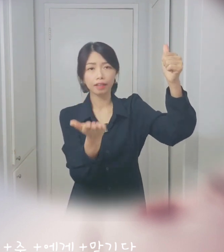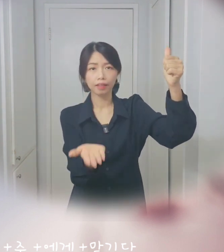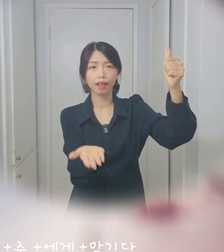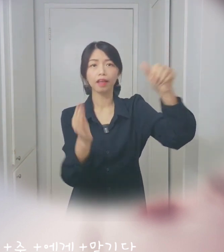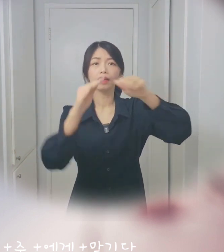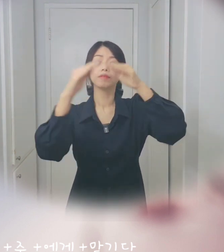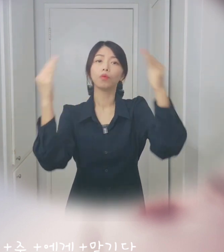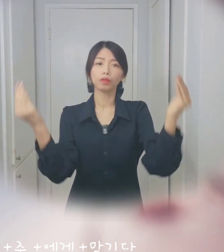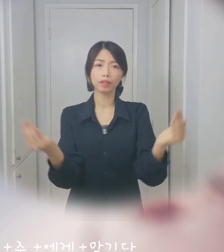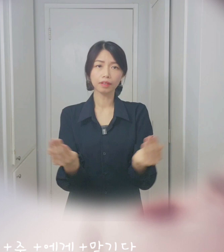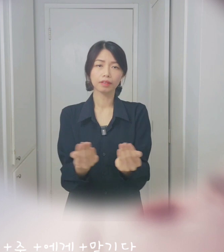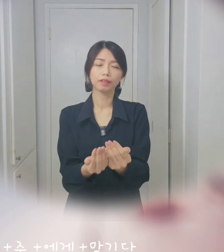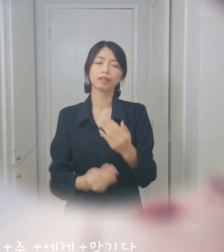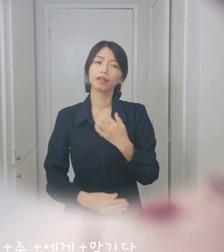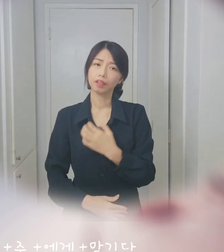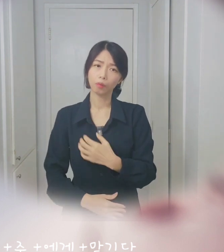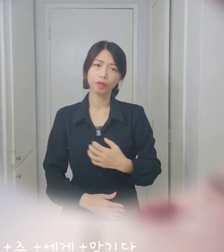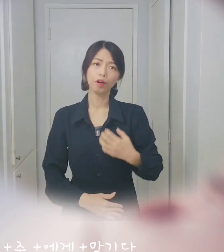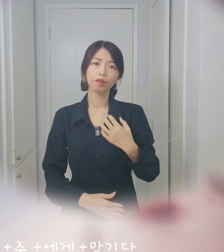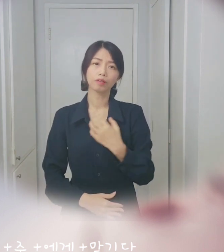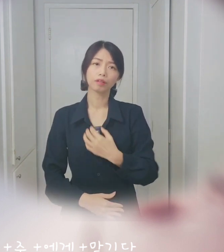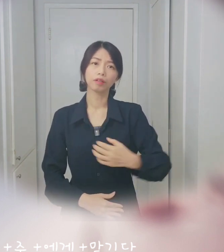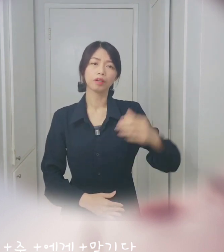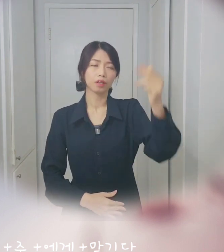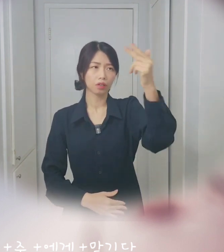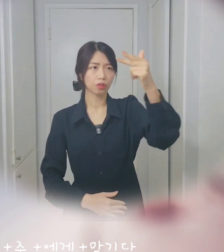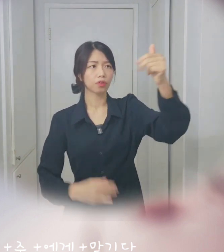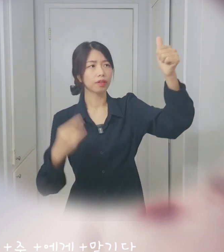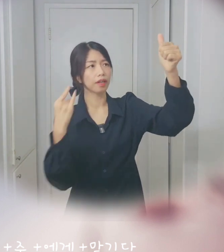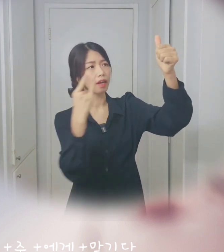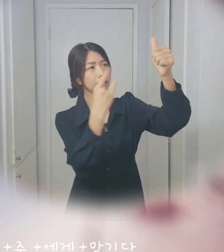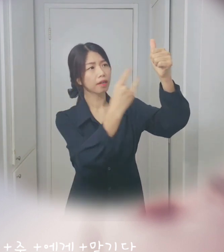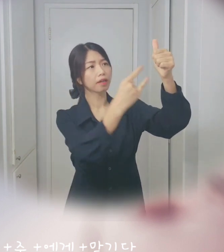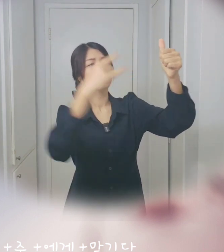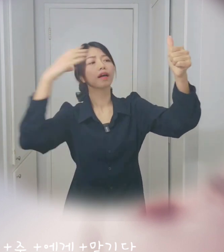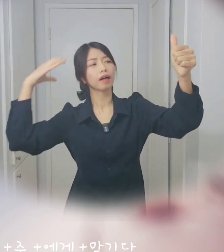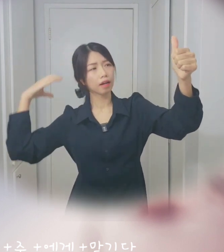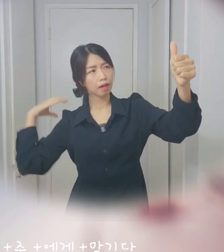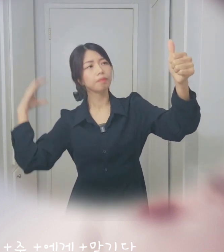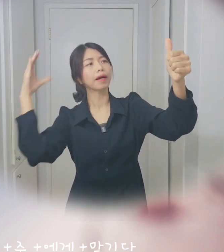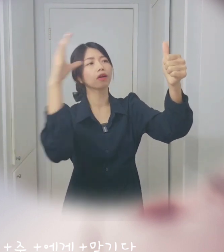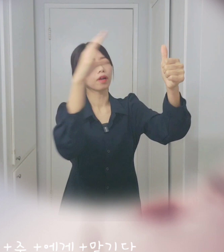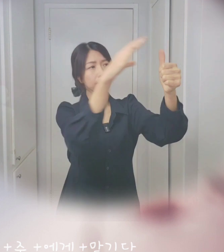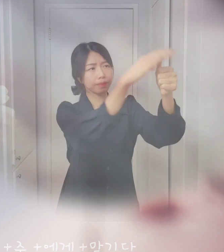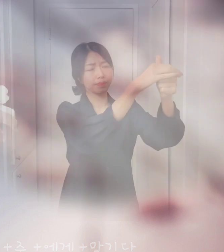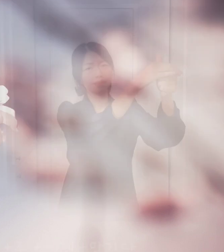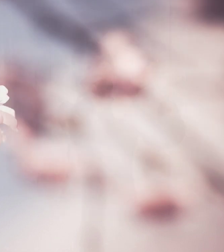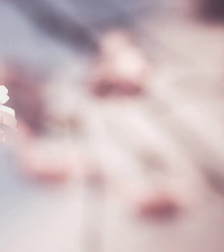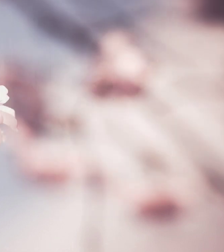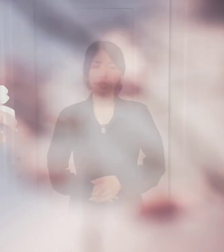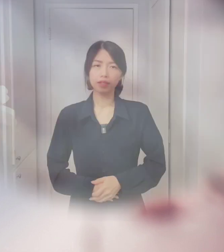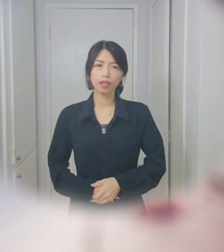내 모든 염려 죽게 맡겨라